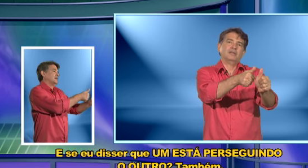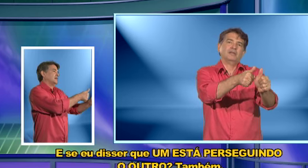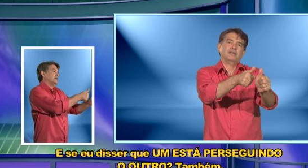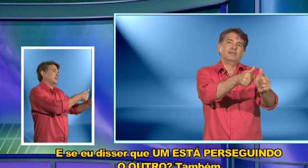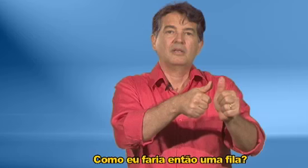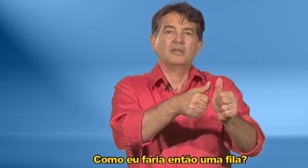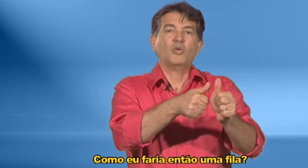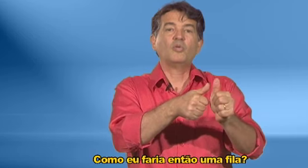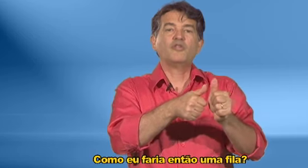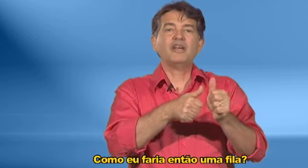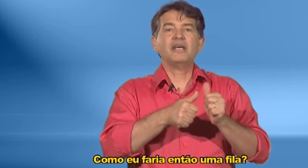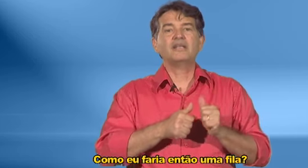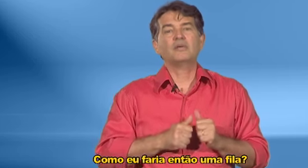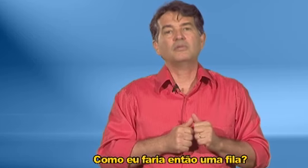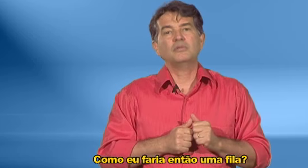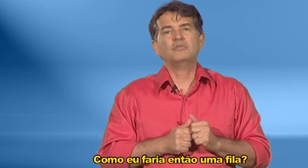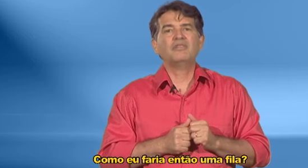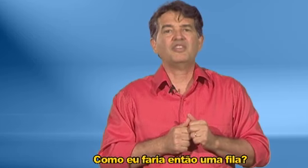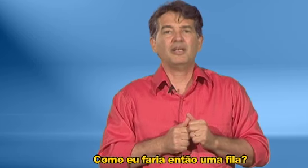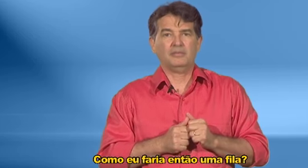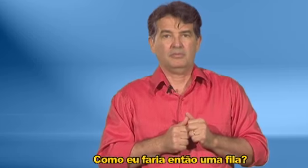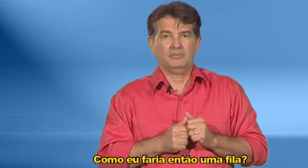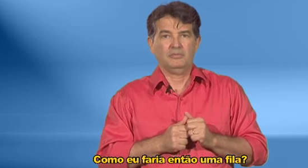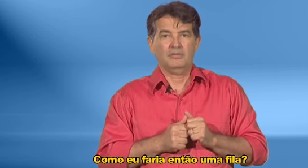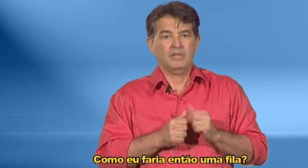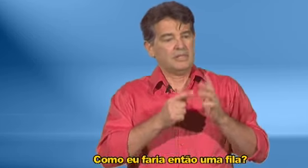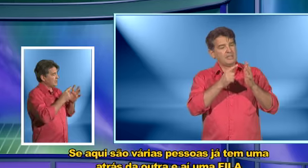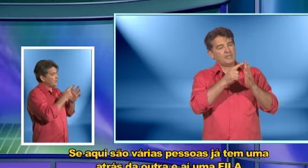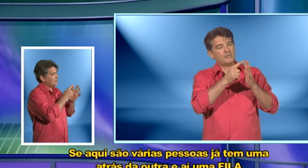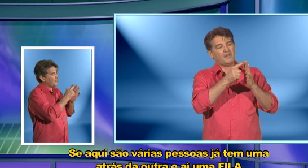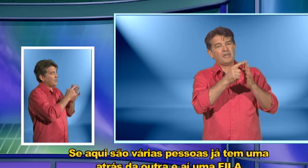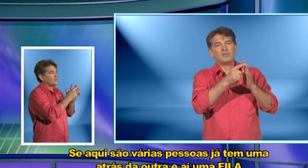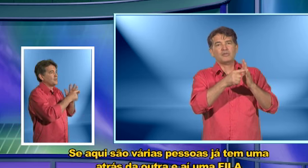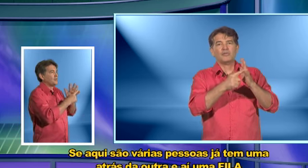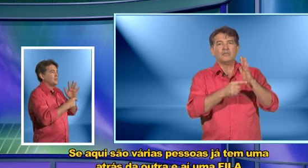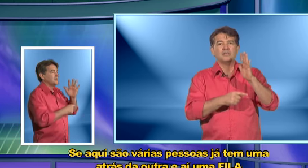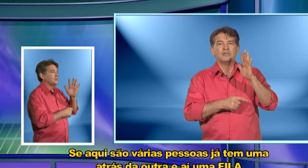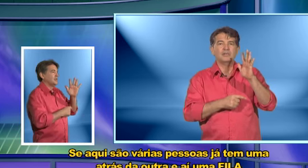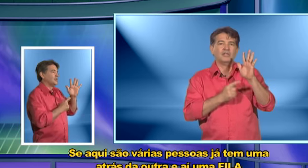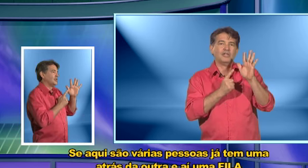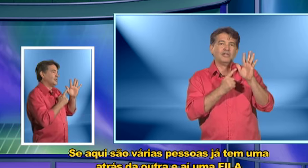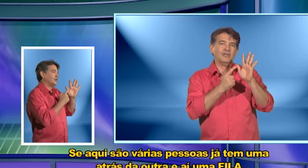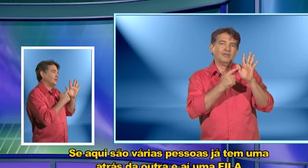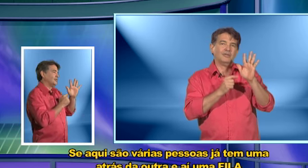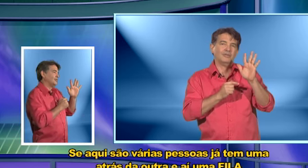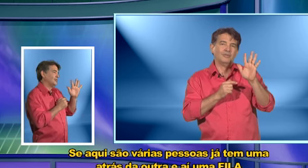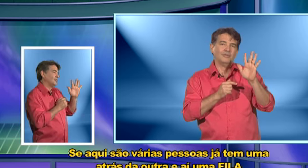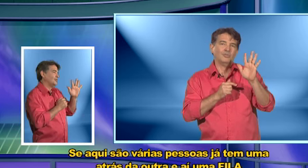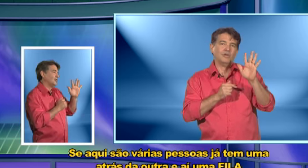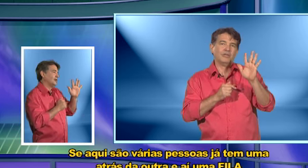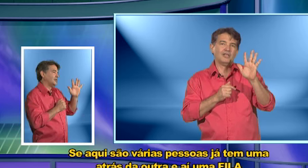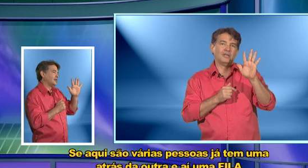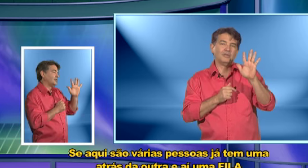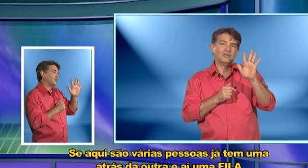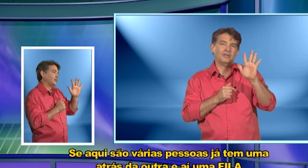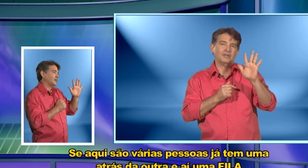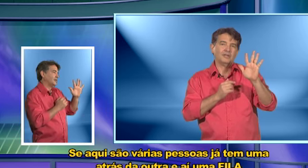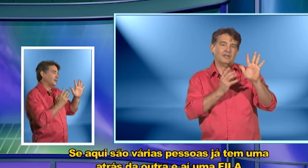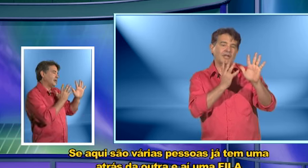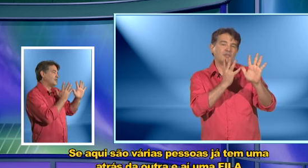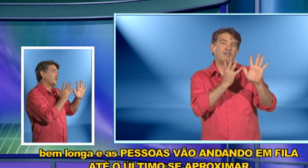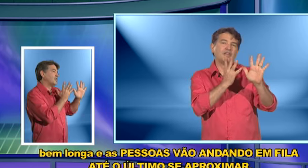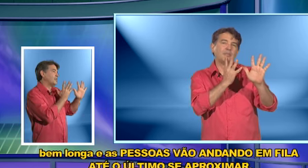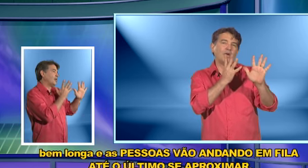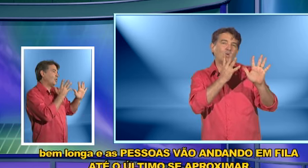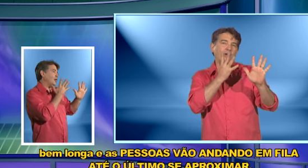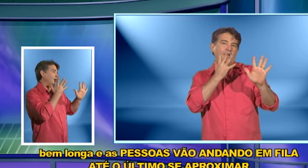Também. Como eu faria, então, uma fila? Se aqui são várias pessoas, já tem uma atrás da outra.